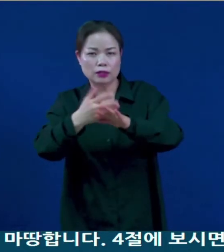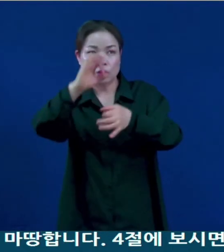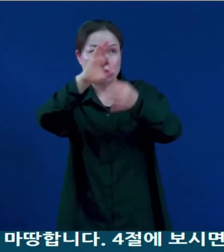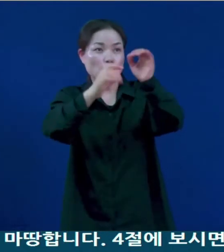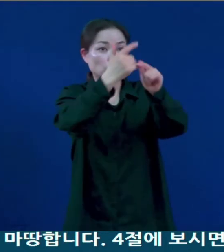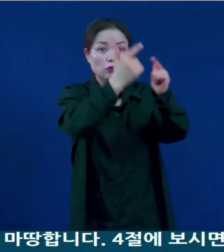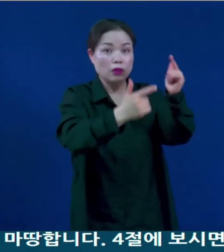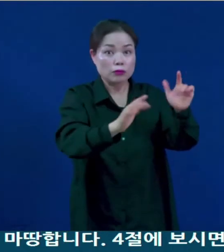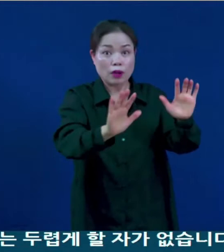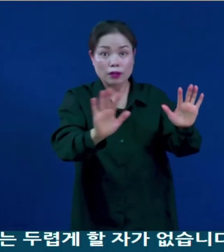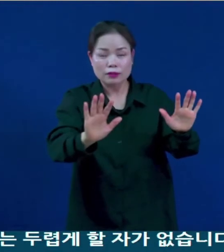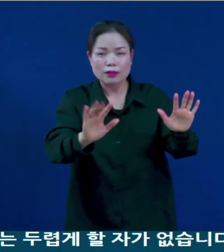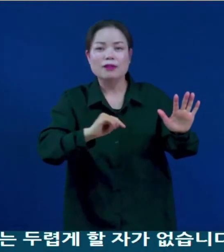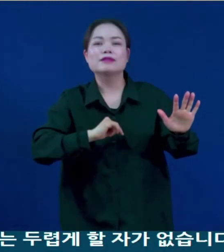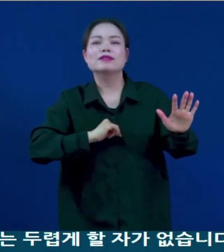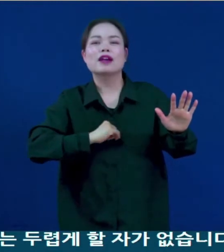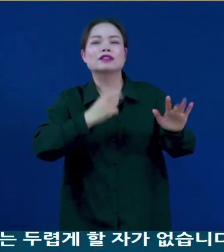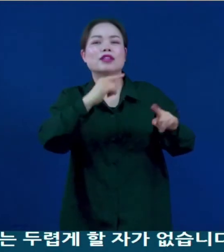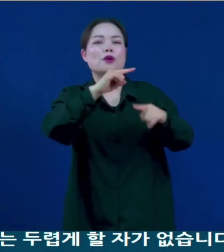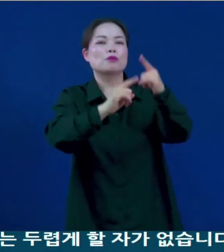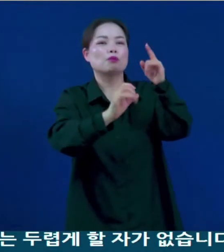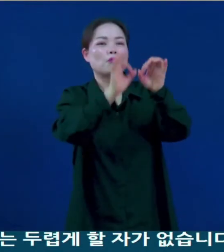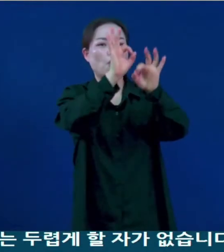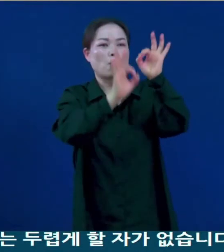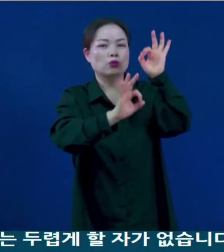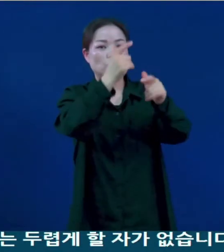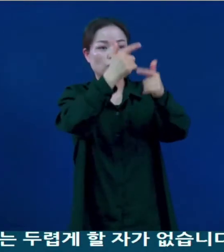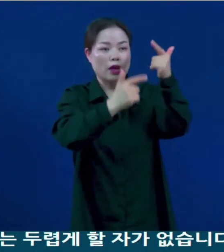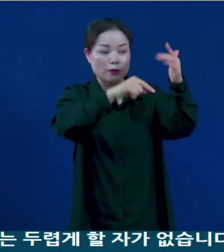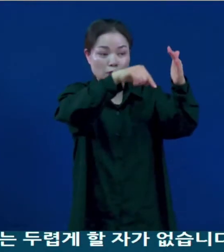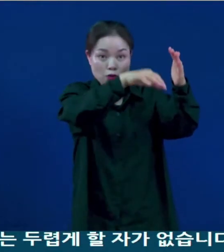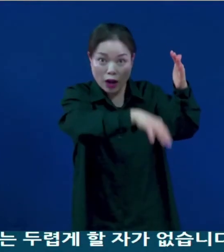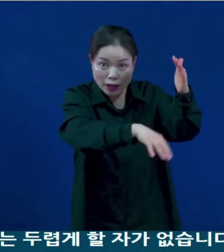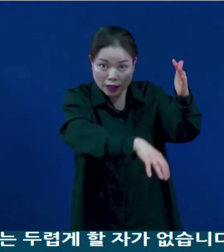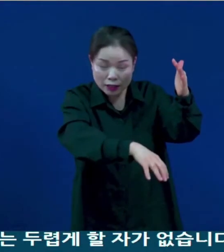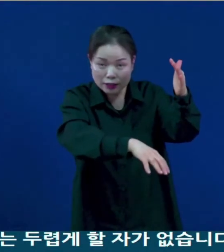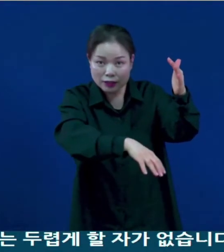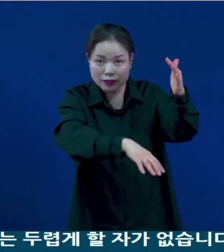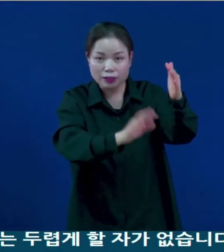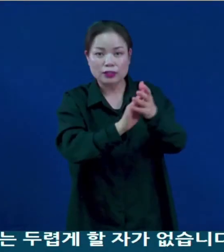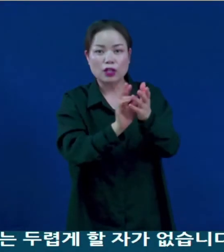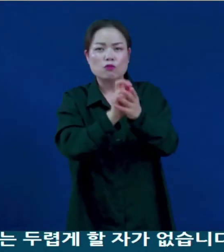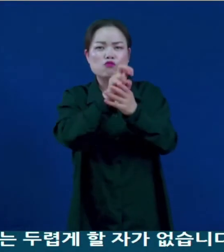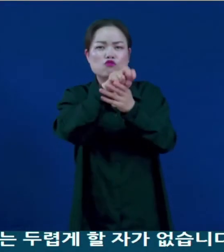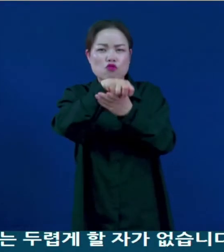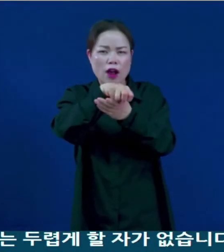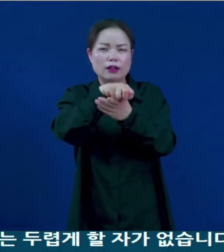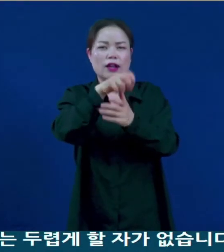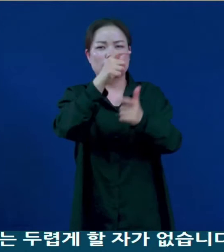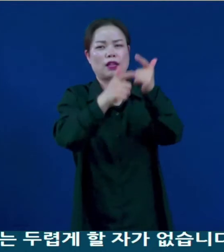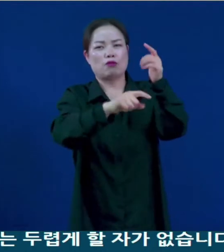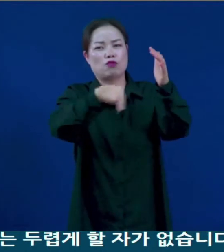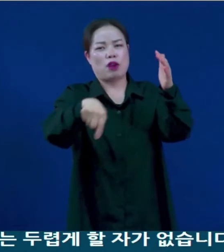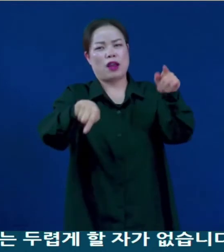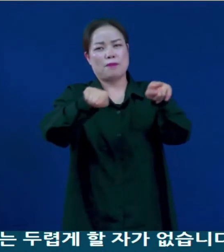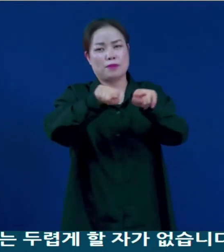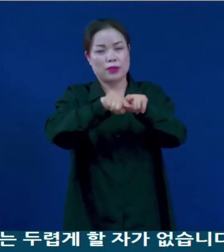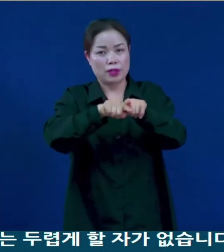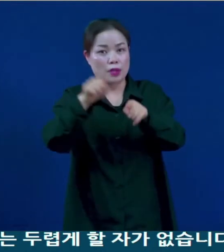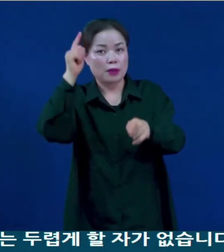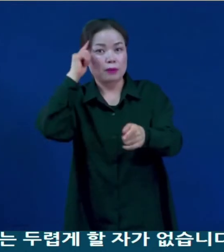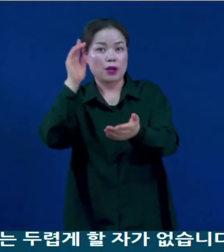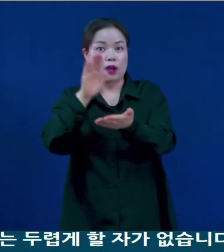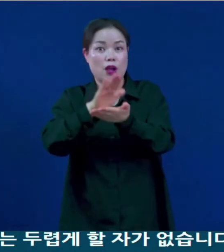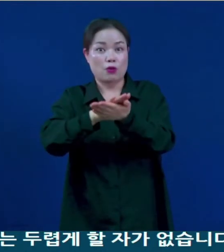포도나무가 아니라 자기의 포도나무 아래에서, 자기의 무화과나무 아래에서 함께